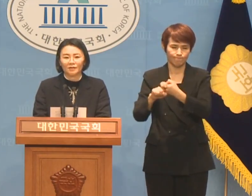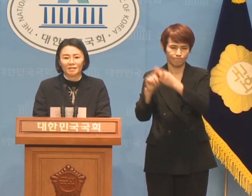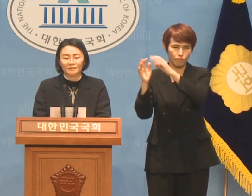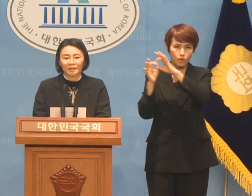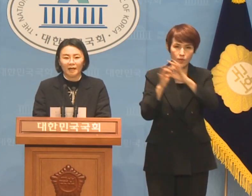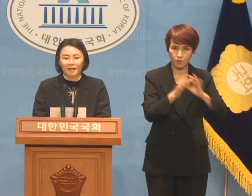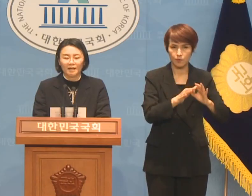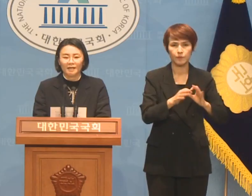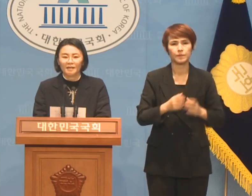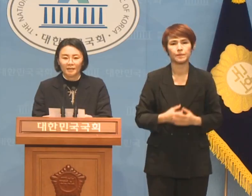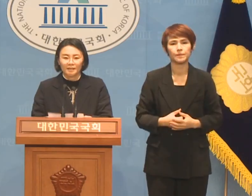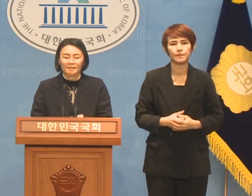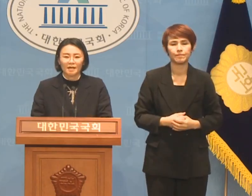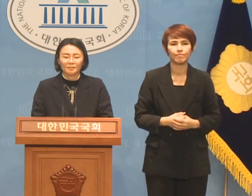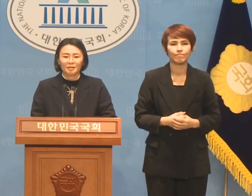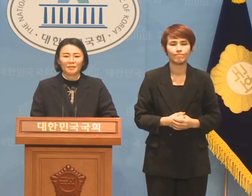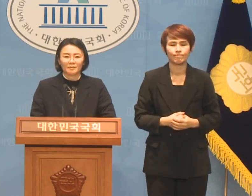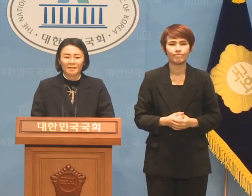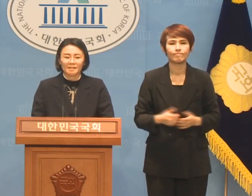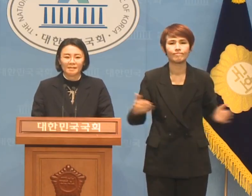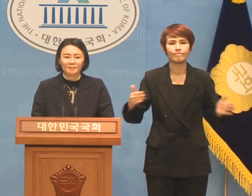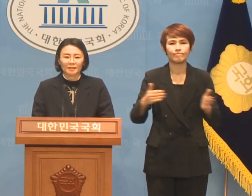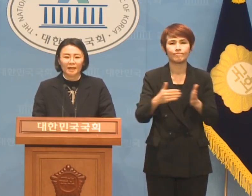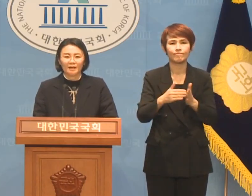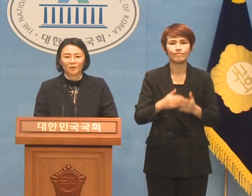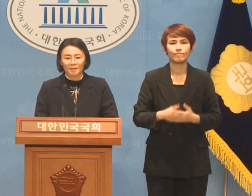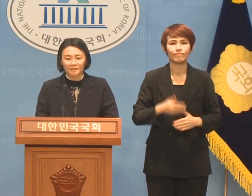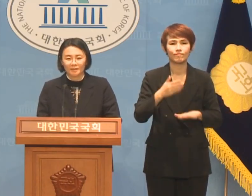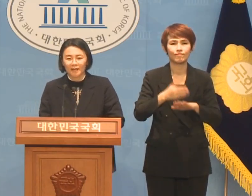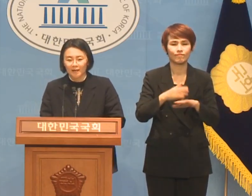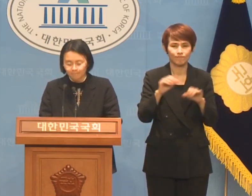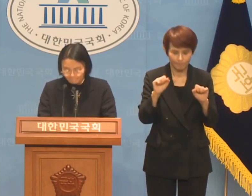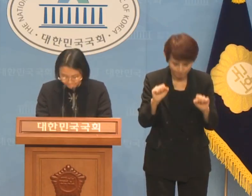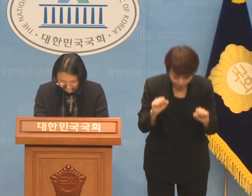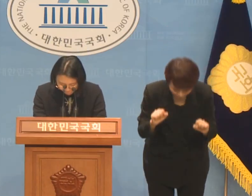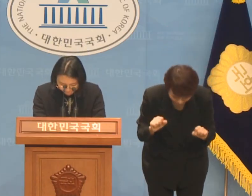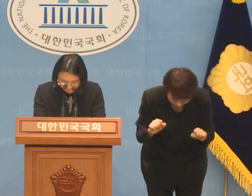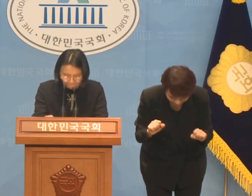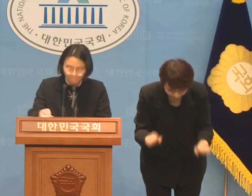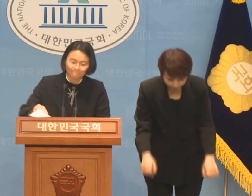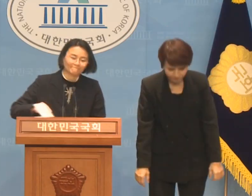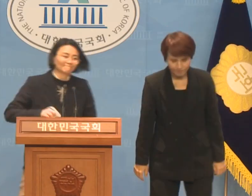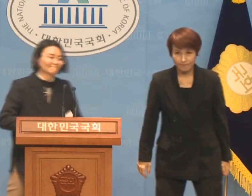않을 것입니다. 이상 브리핑 마치겠습니다. 고맙습니다.